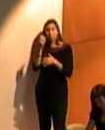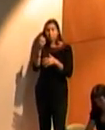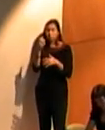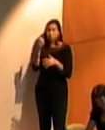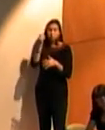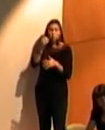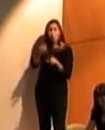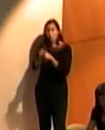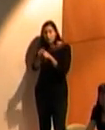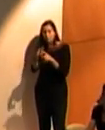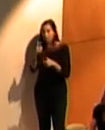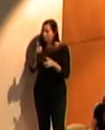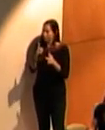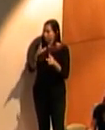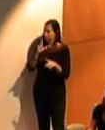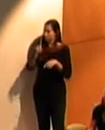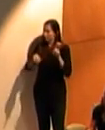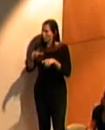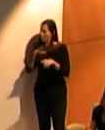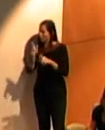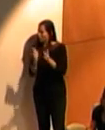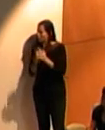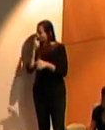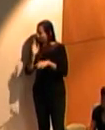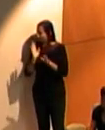aussi des personnes. Donc on voit effectivement